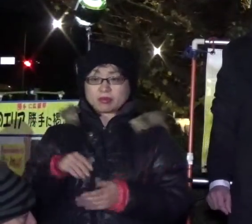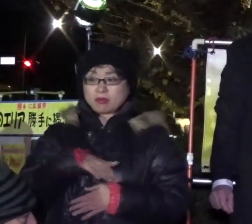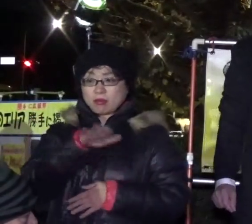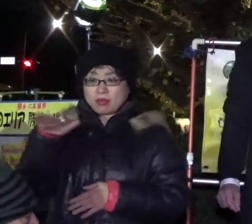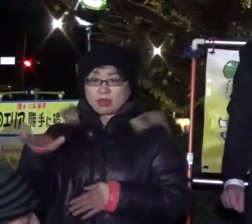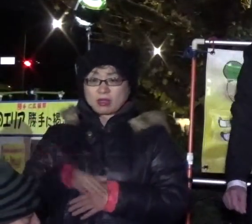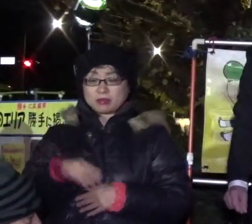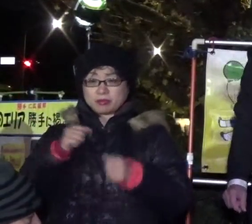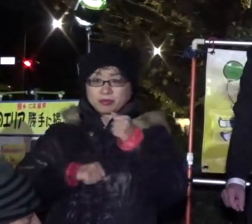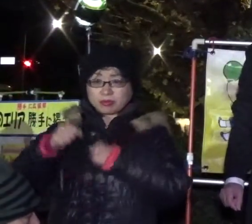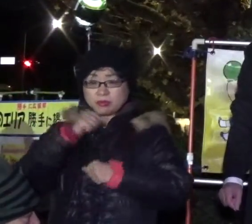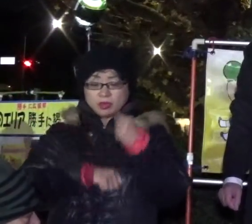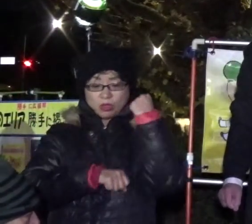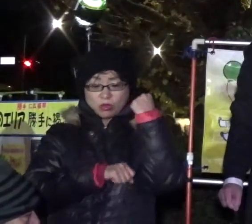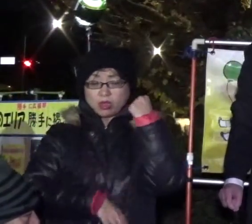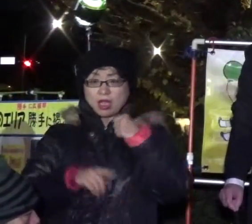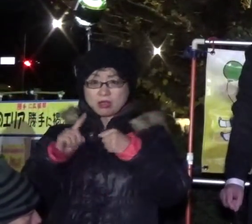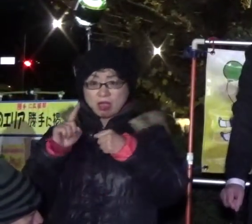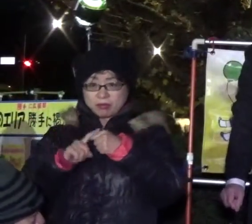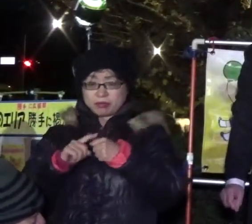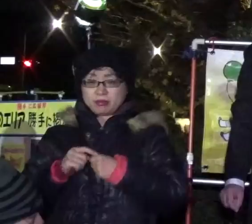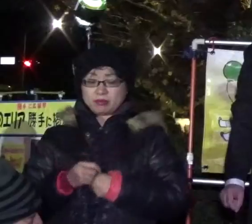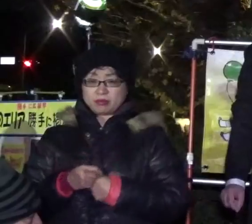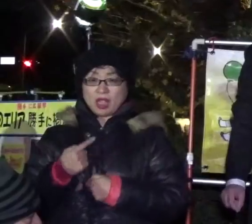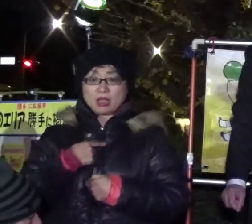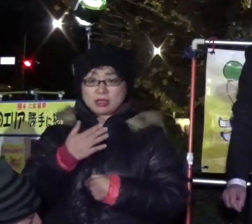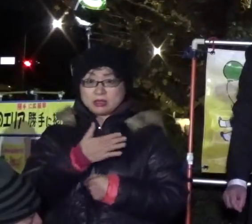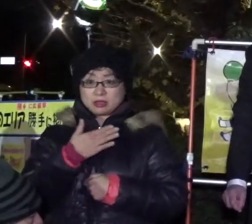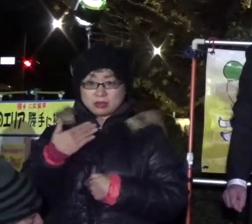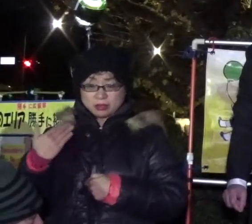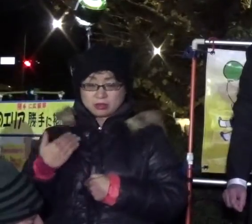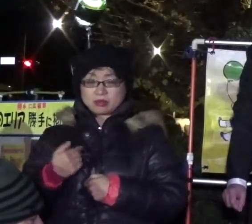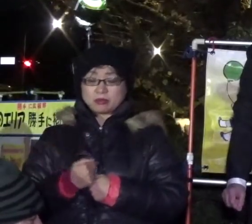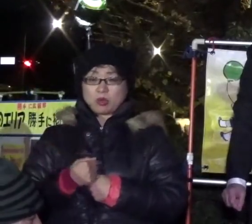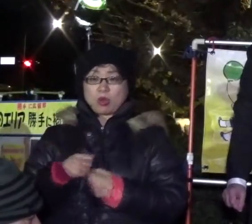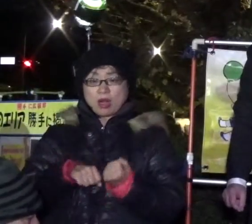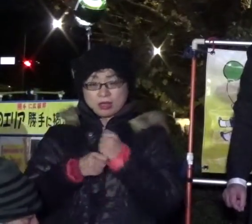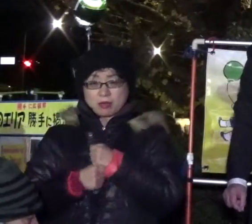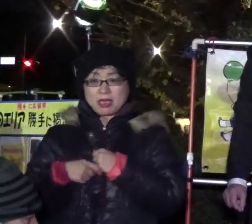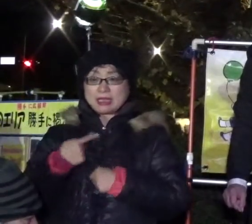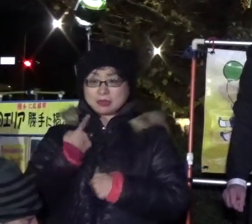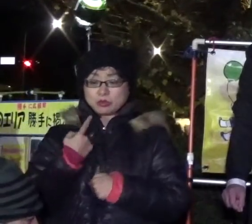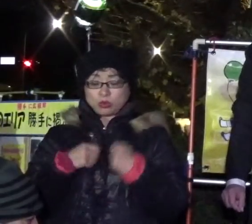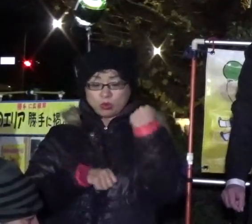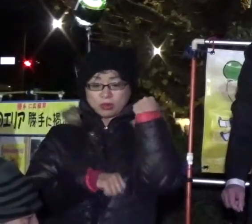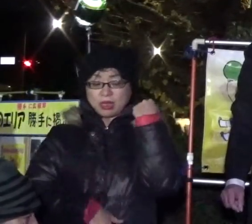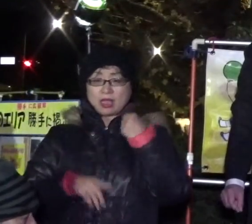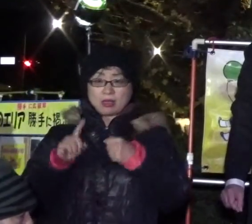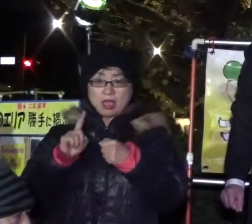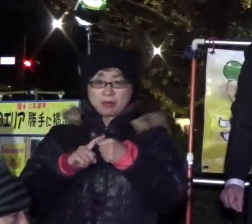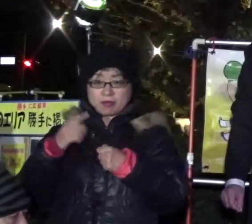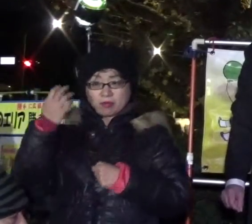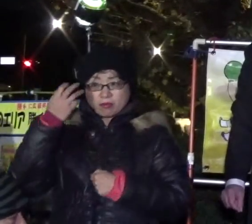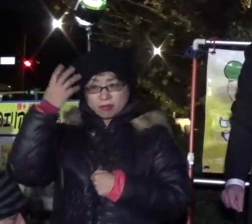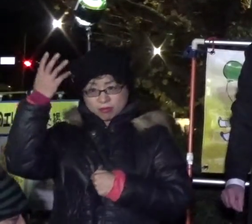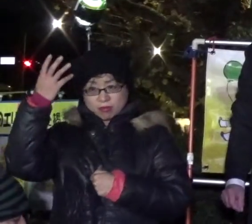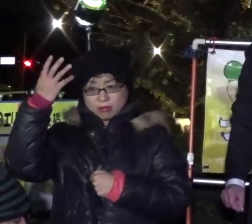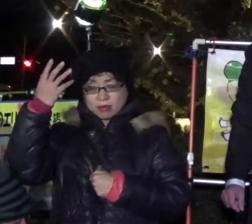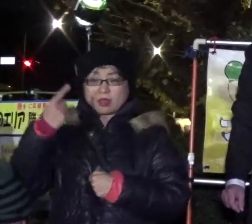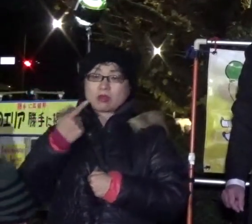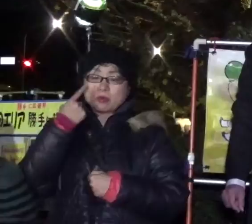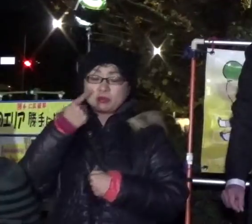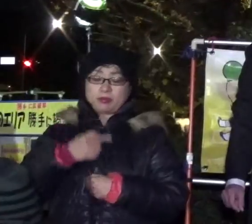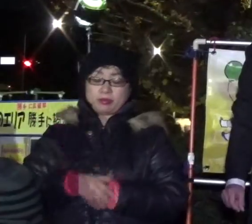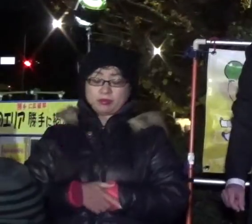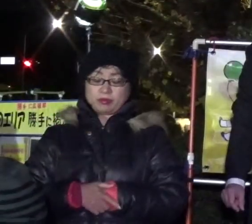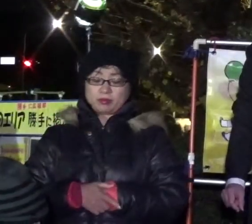の行動の原点だったし、私自身も今日改めて自分の原点を思い出させていただきました